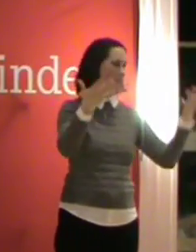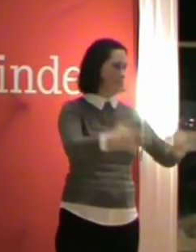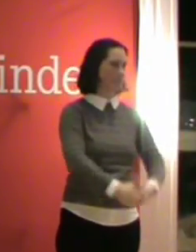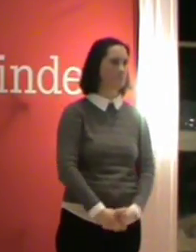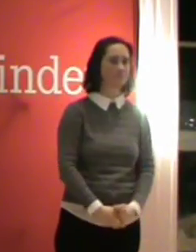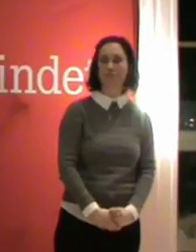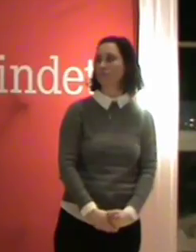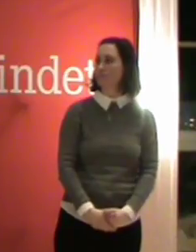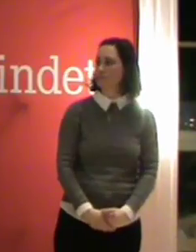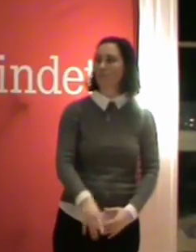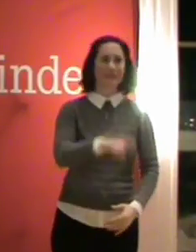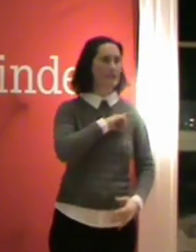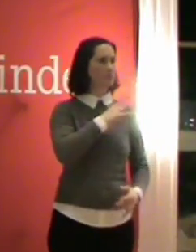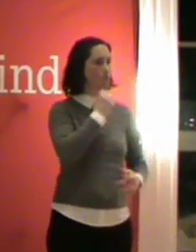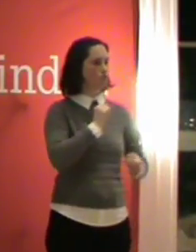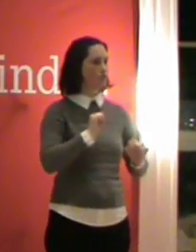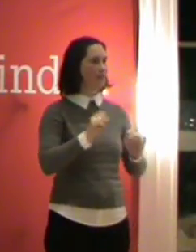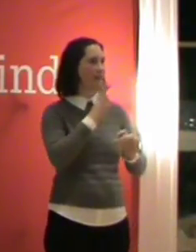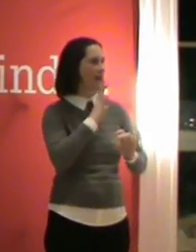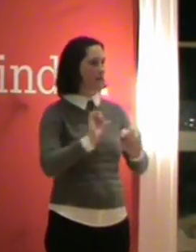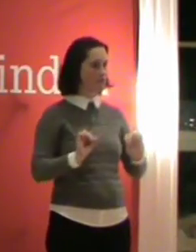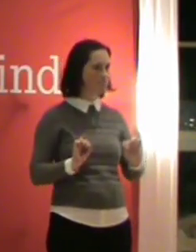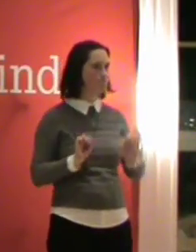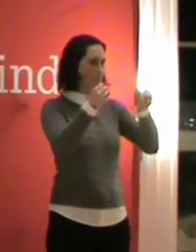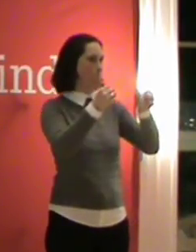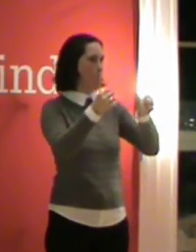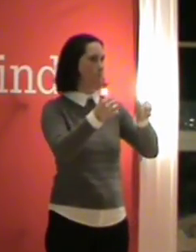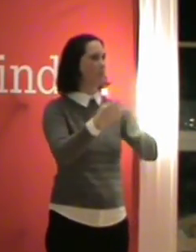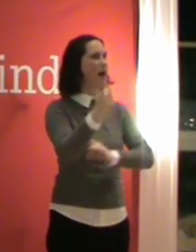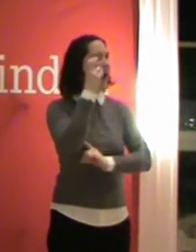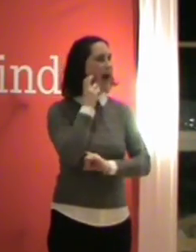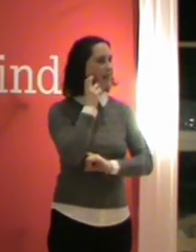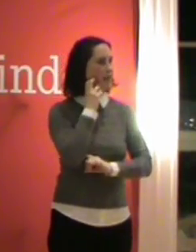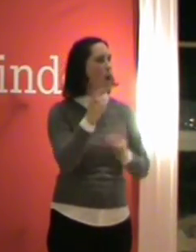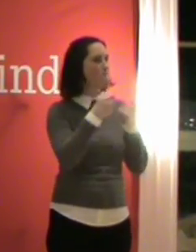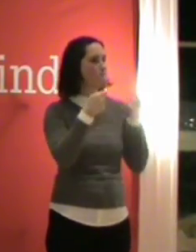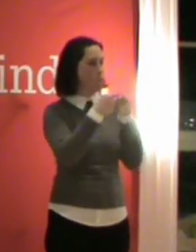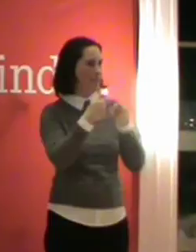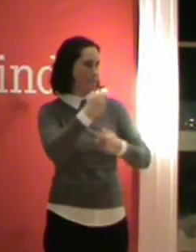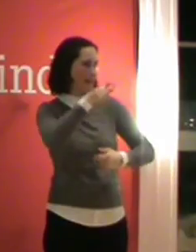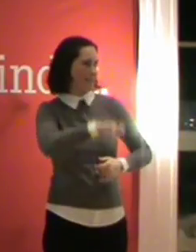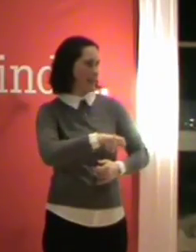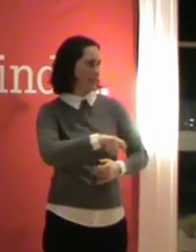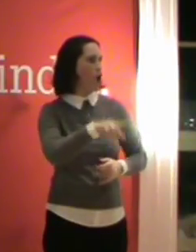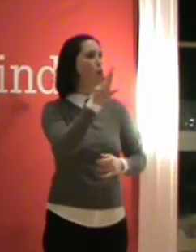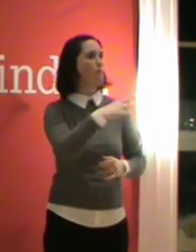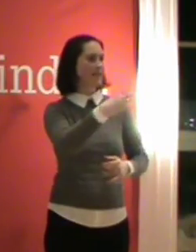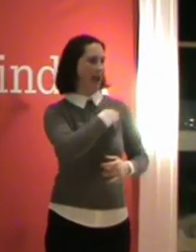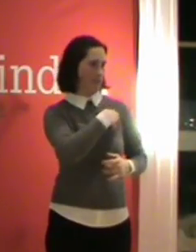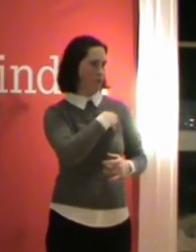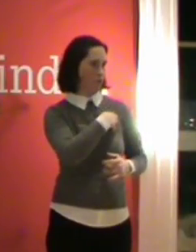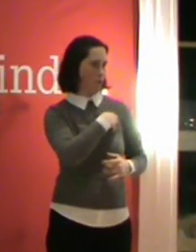auch versuchen, eine Ruckrede zu halten, weil ich finde, der Altbundespräsident Roman Herzog hat, man darf